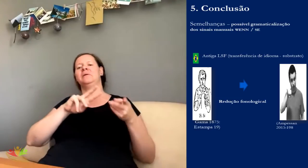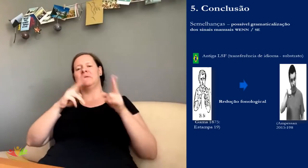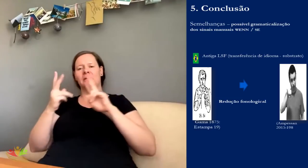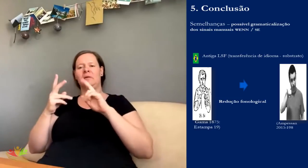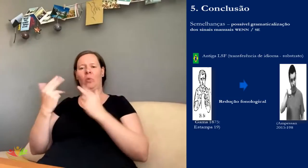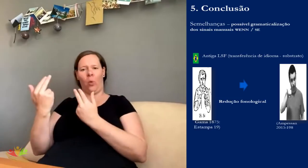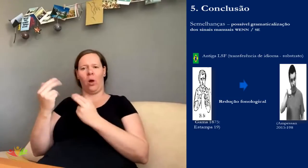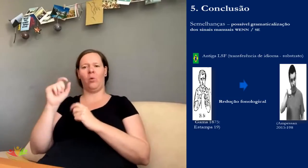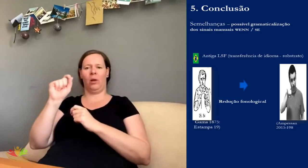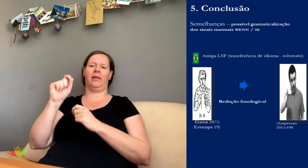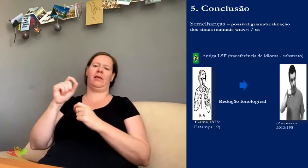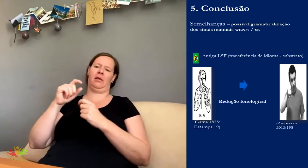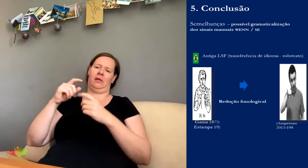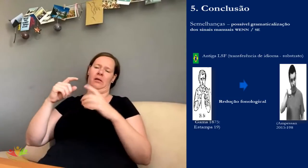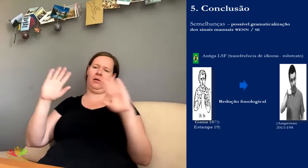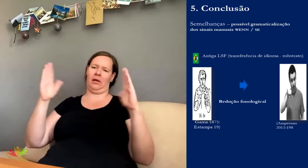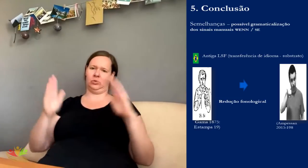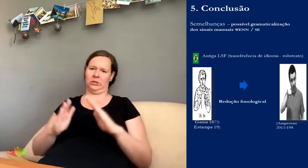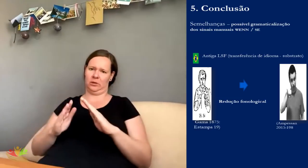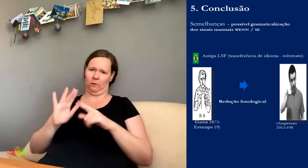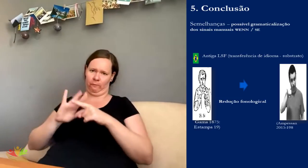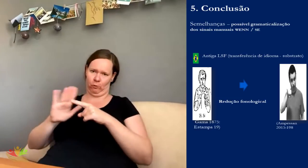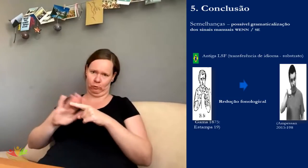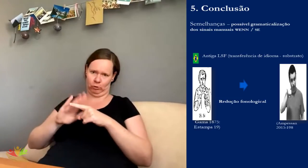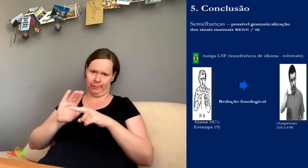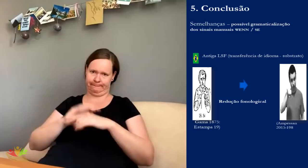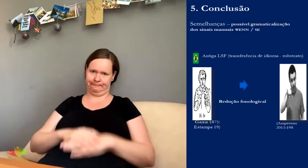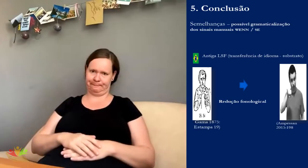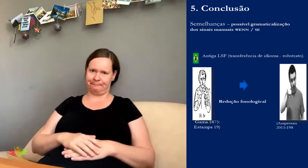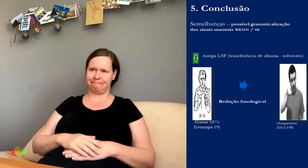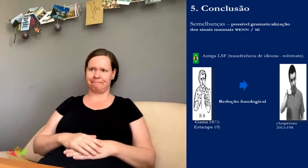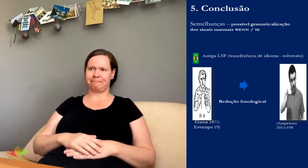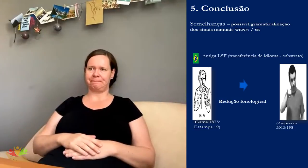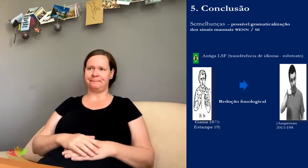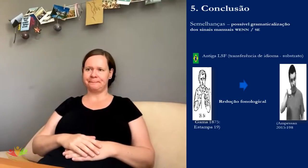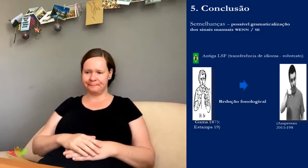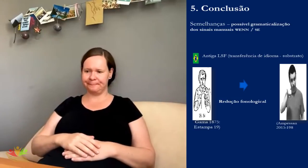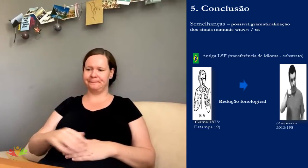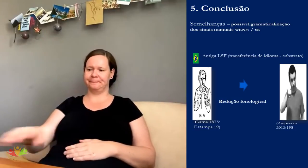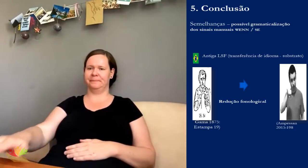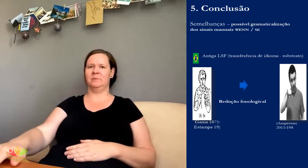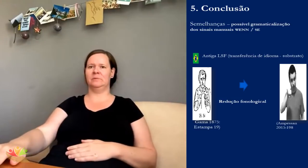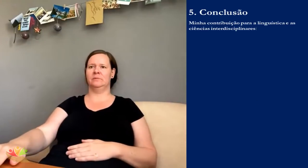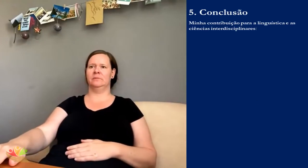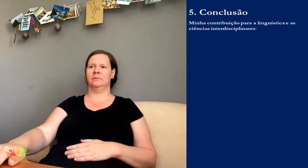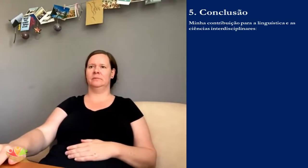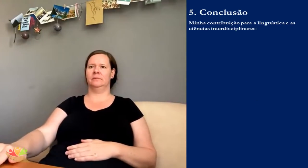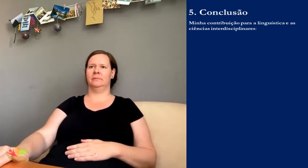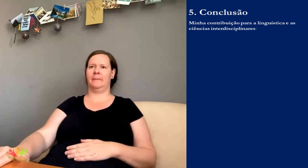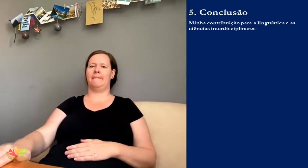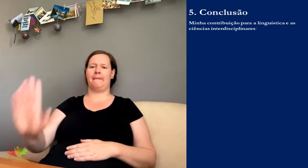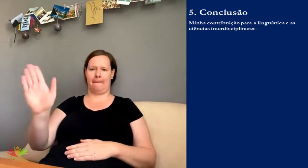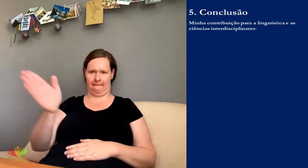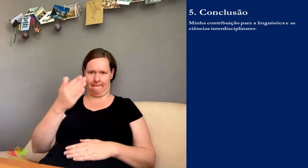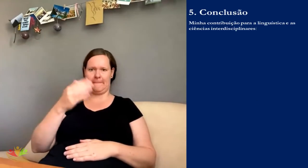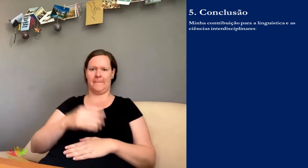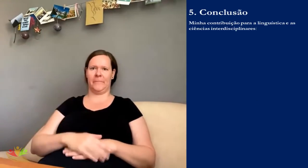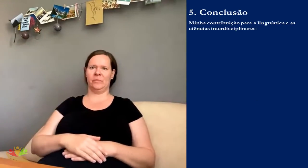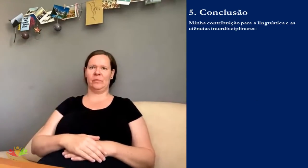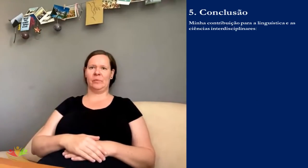A gente às vezes não sabe se foram coisas que tiveram origens nas línguas orais ou nas próprias línguas de sinais e